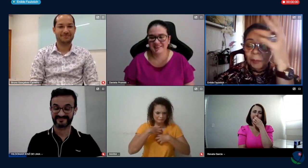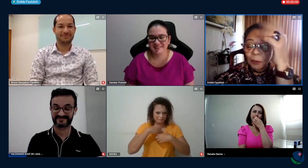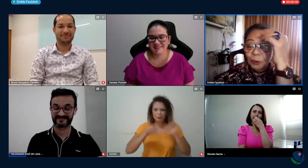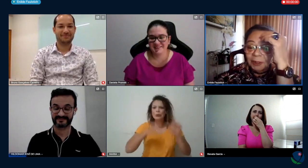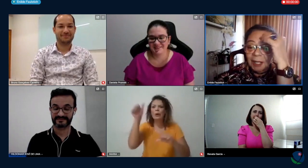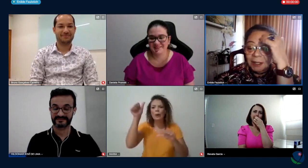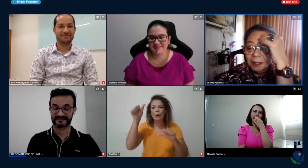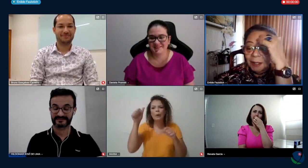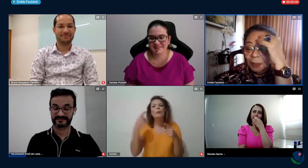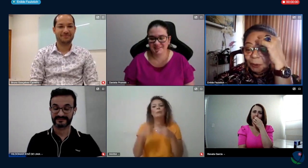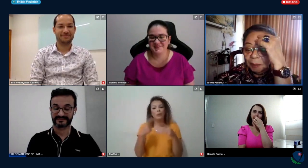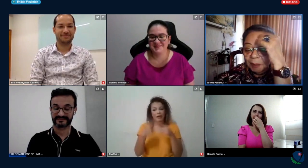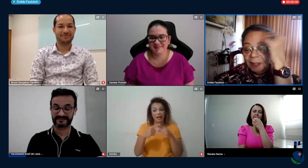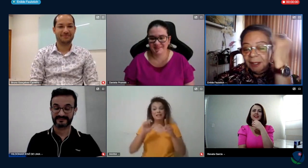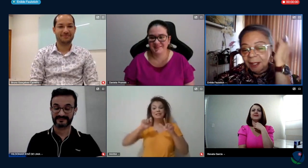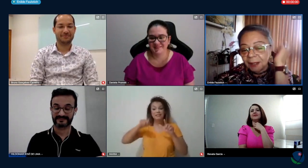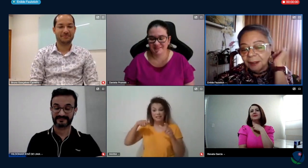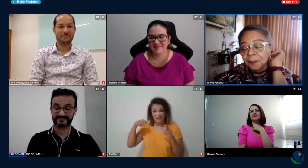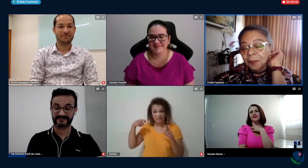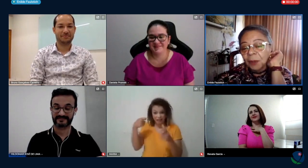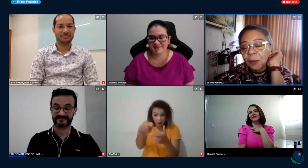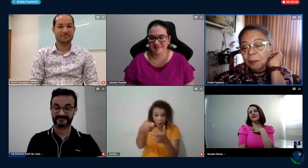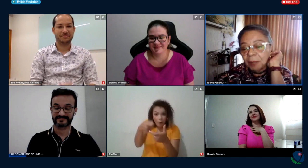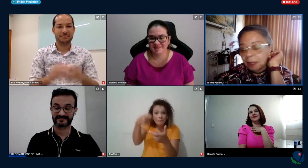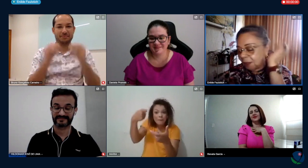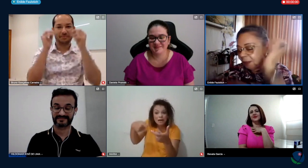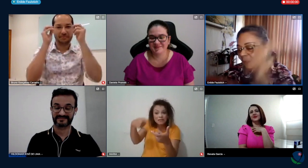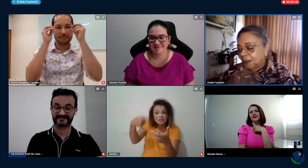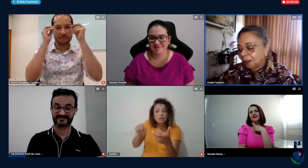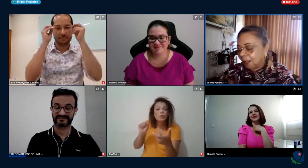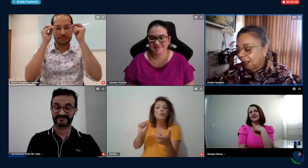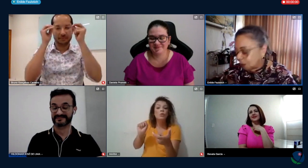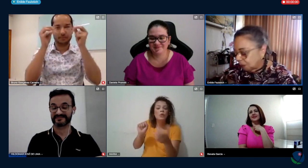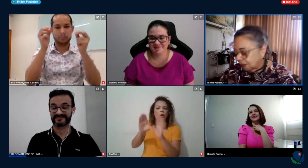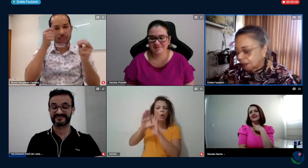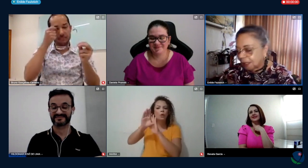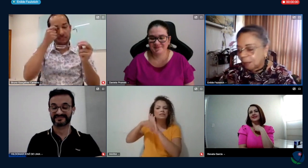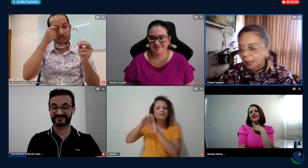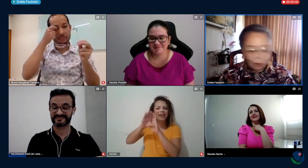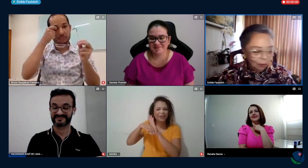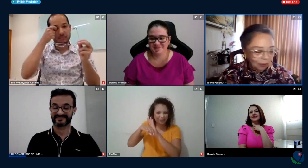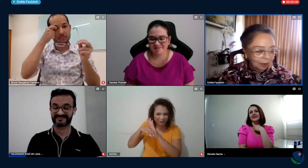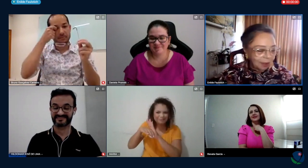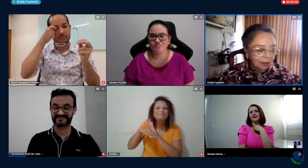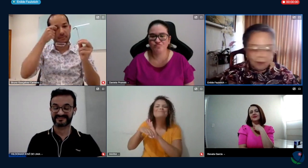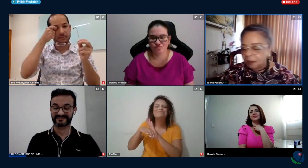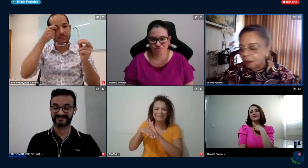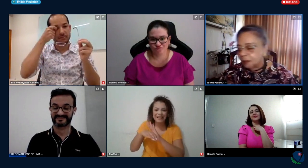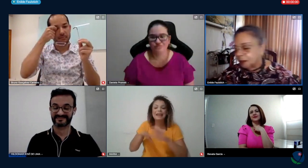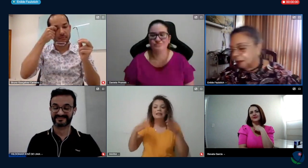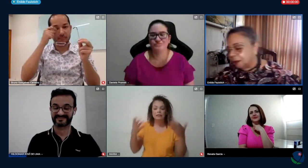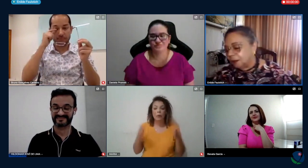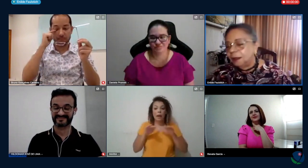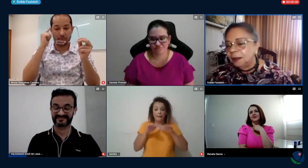eu vou dar oportunidade aí agora para Renata, com a banca, explicitar melhor